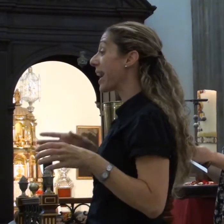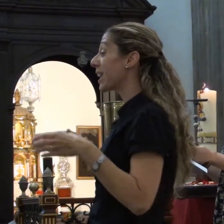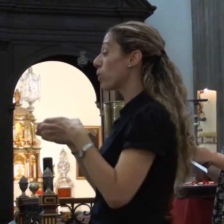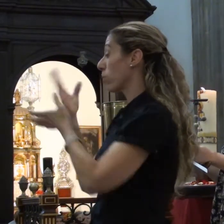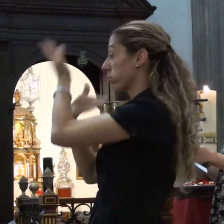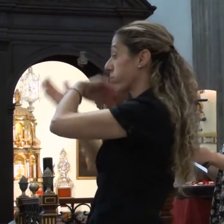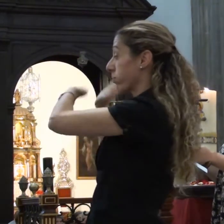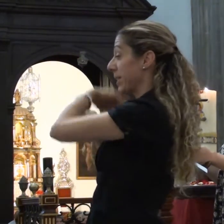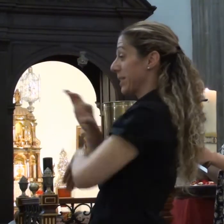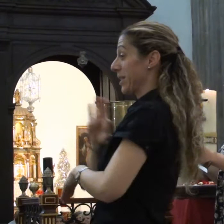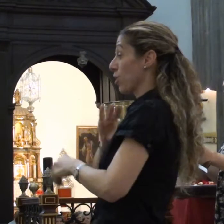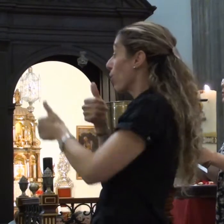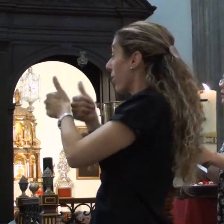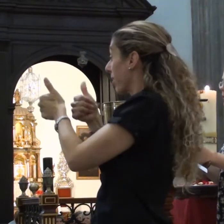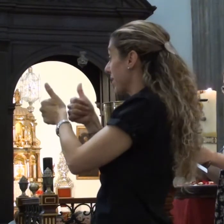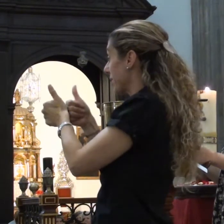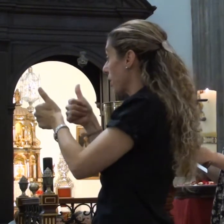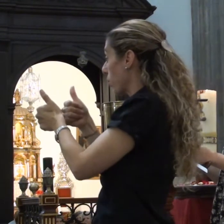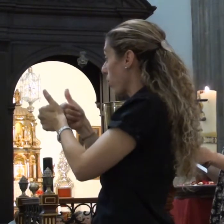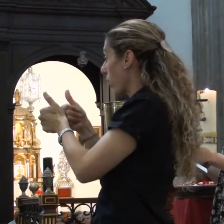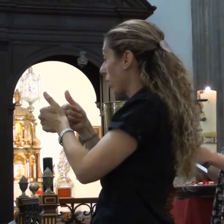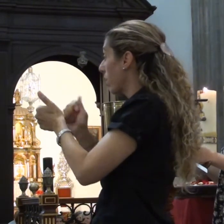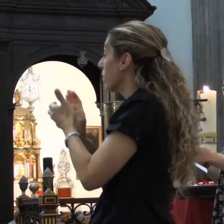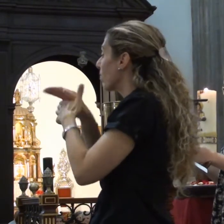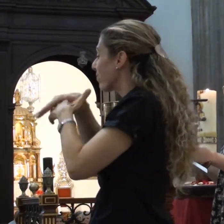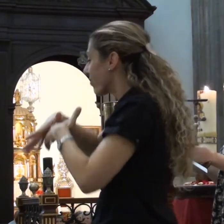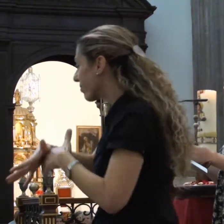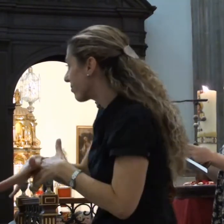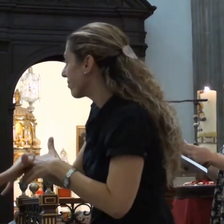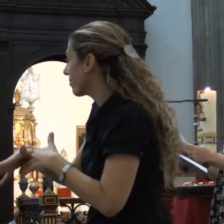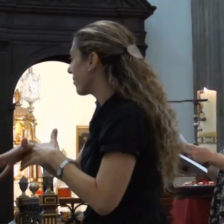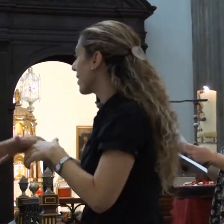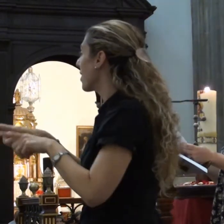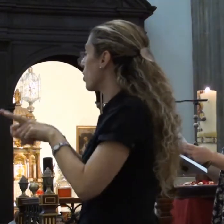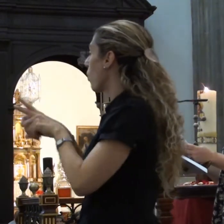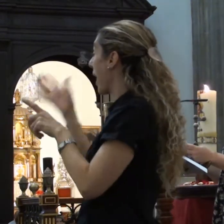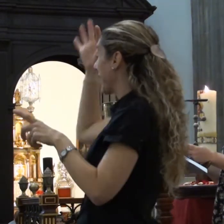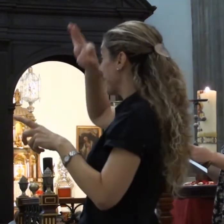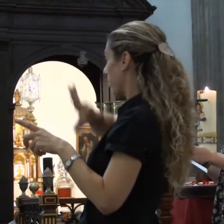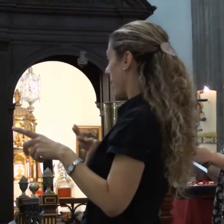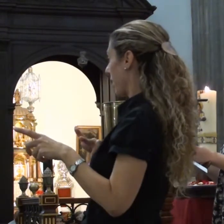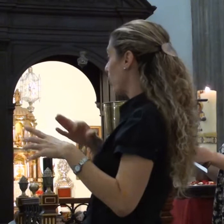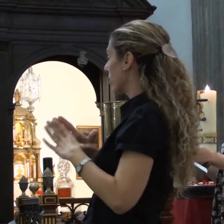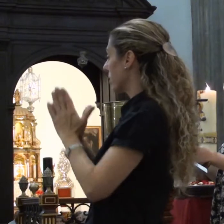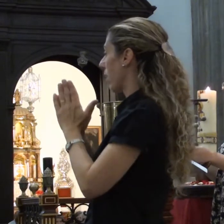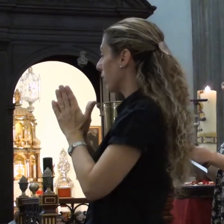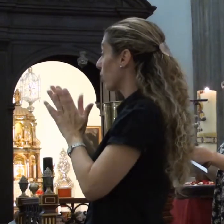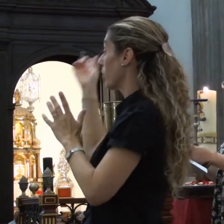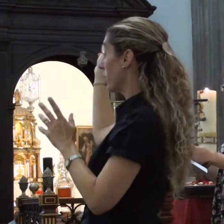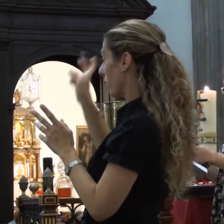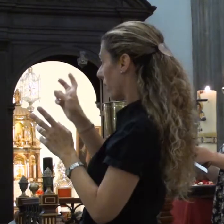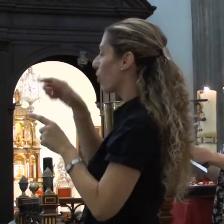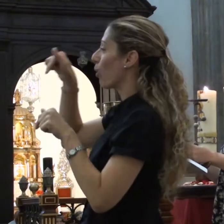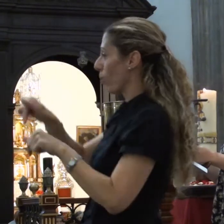señor donde se derramó y continúan derramándose las lenguas como de fuego del espíritu hoy y ahora